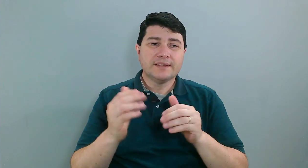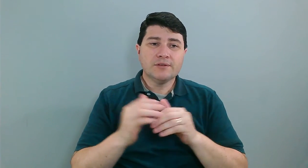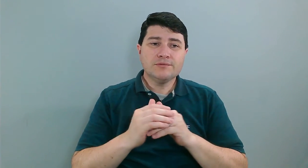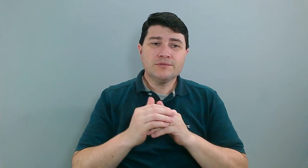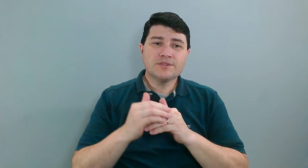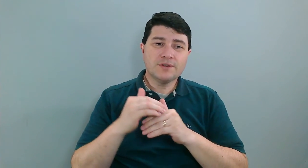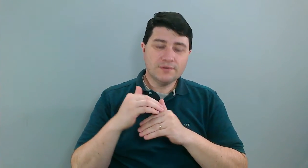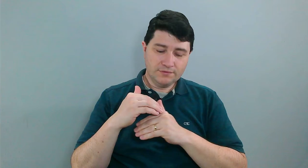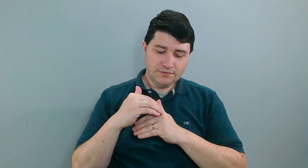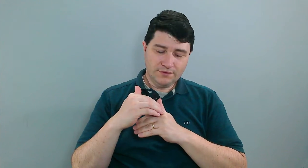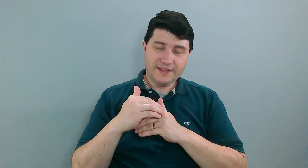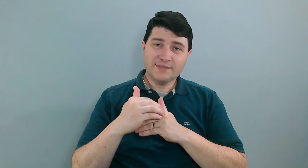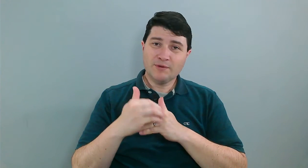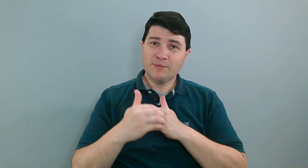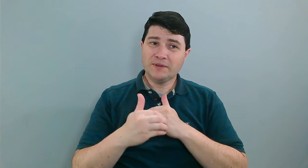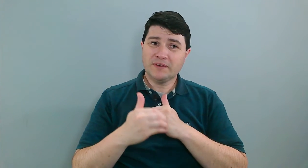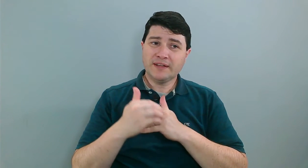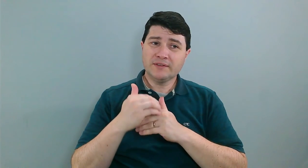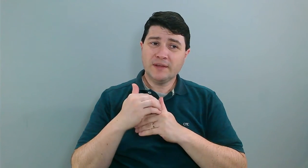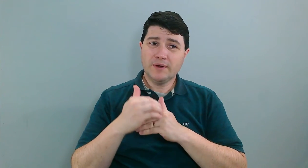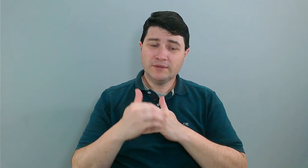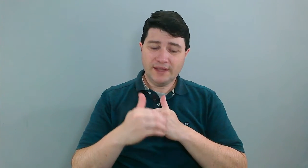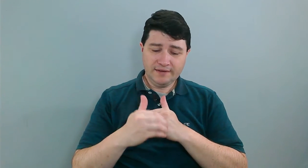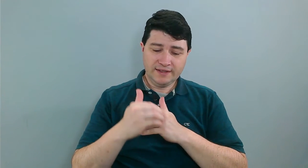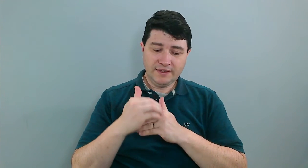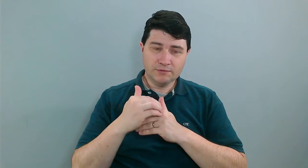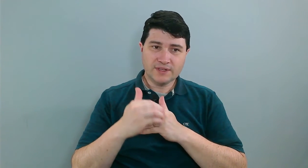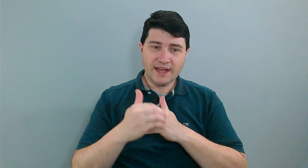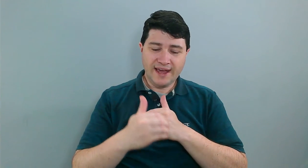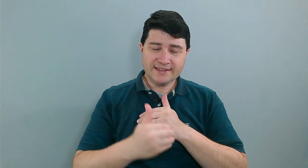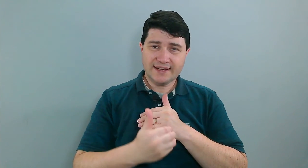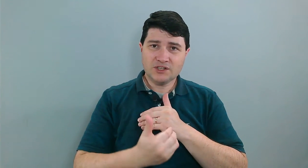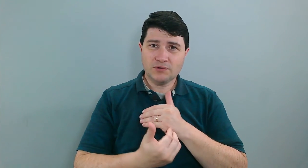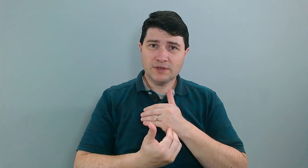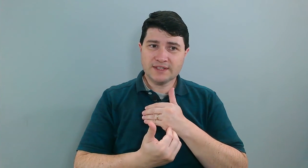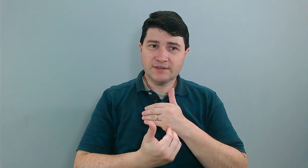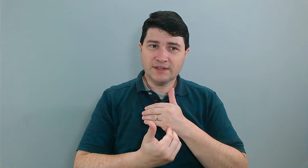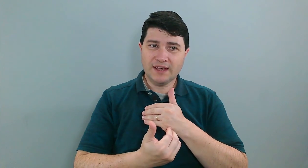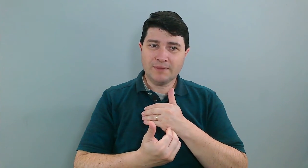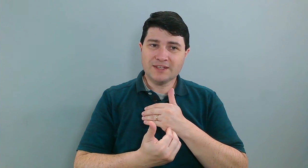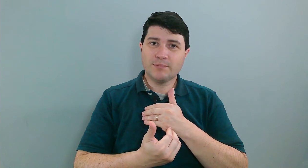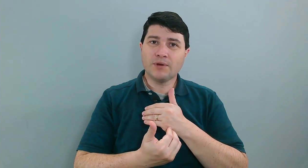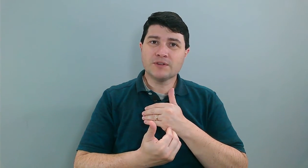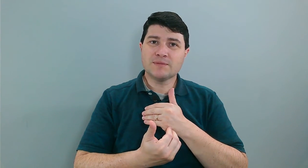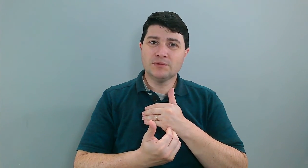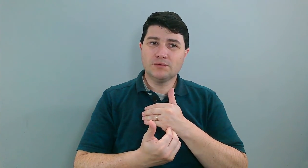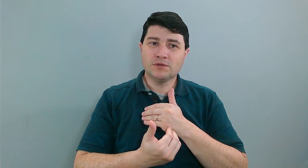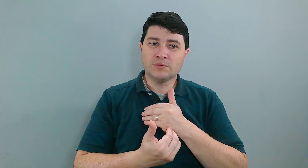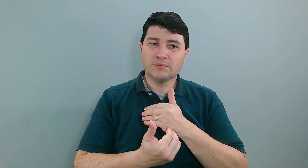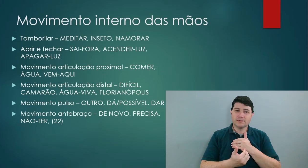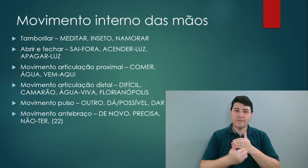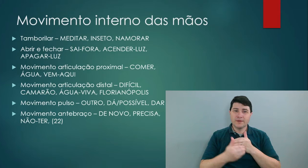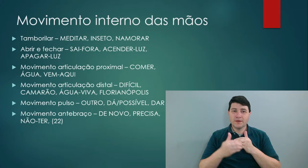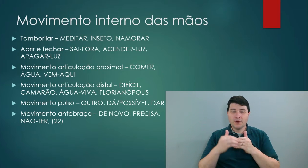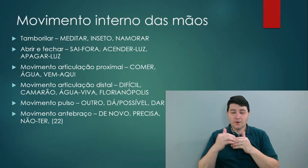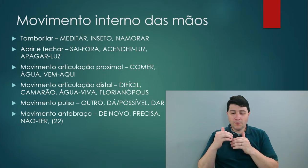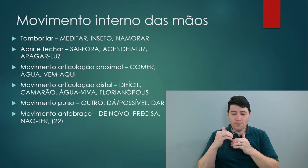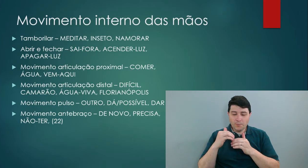Então, são esse movimento interno da mão, né? Que usa essa articulação aqui, é mais próxima do corpo. Uma